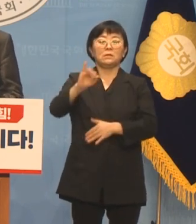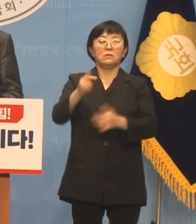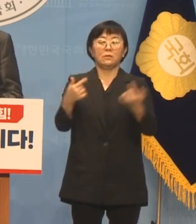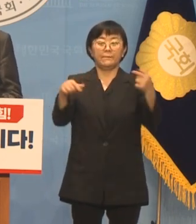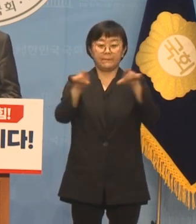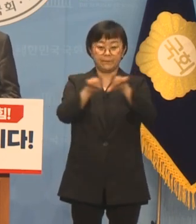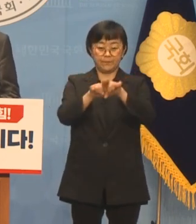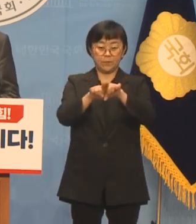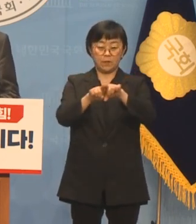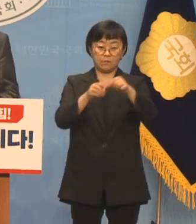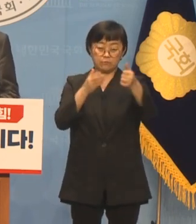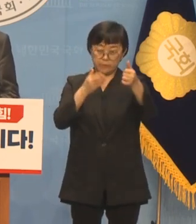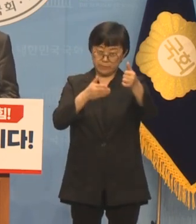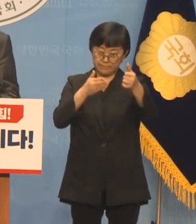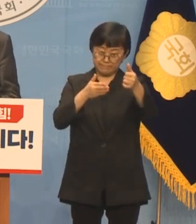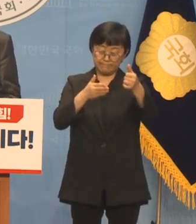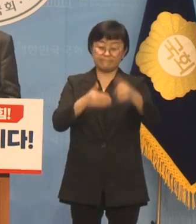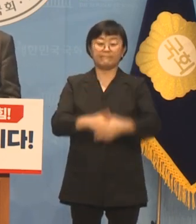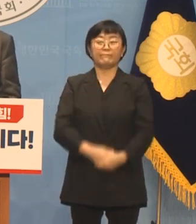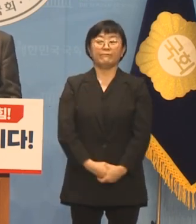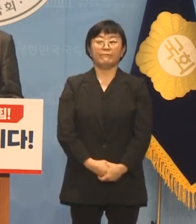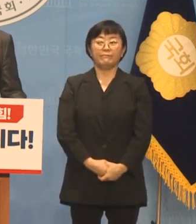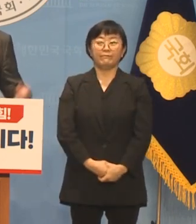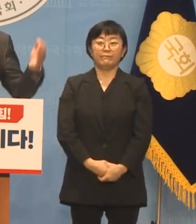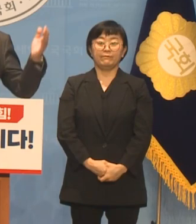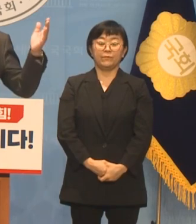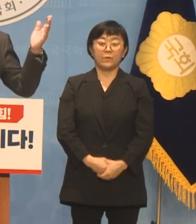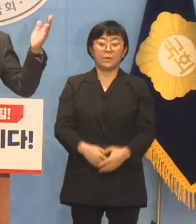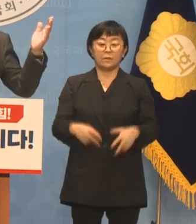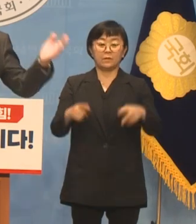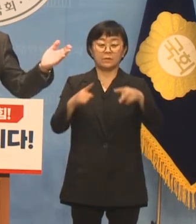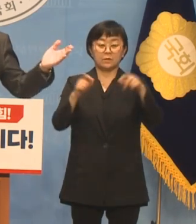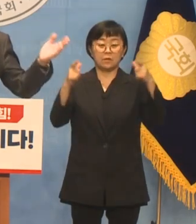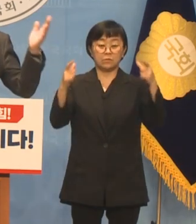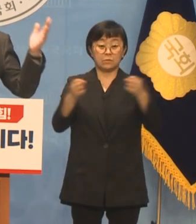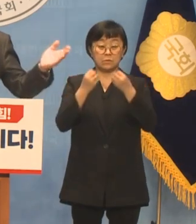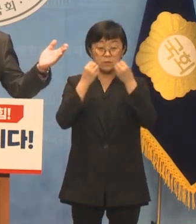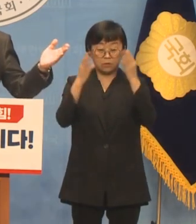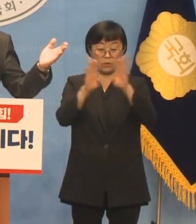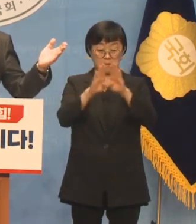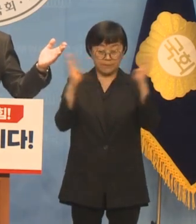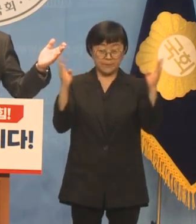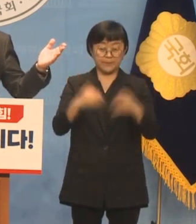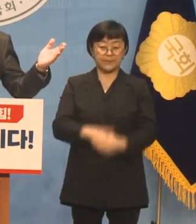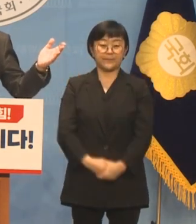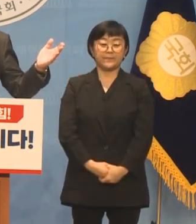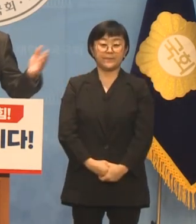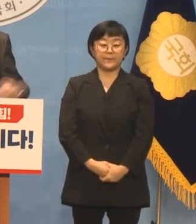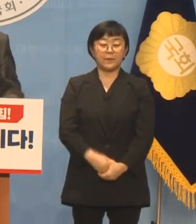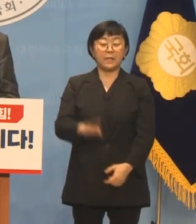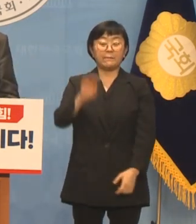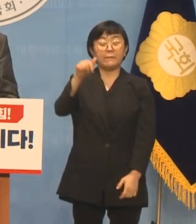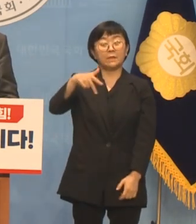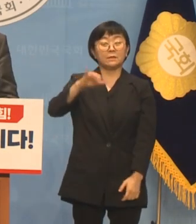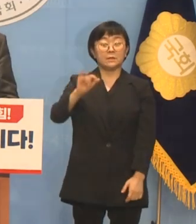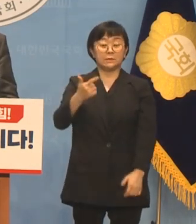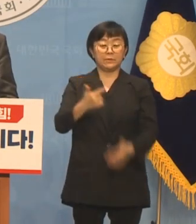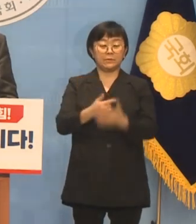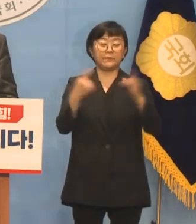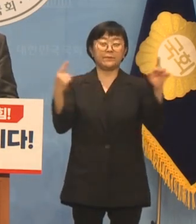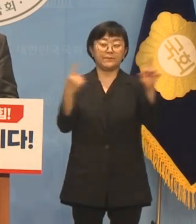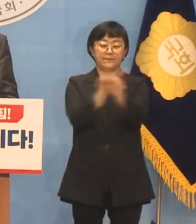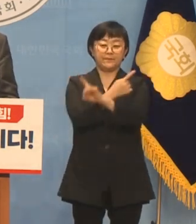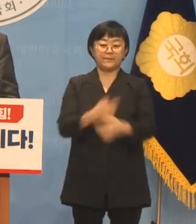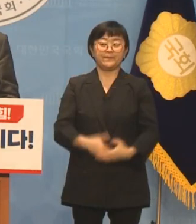함께 해 주시기를 부탁드립니다. 서대문이 새롭게 열립니다. 박진이